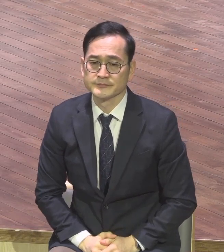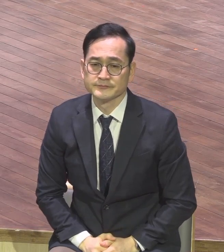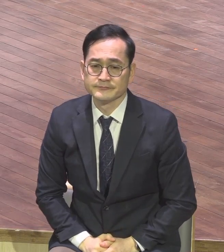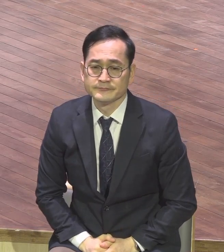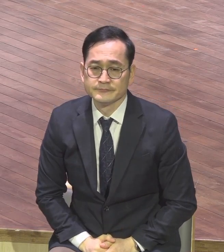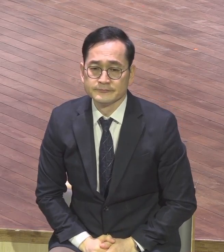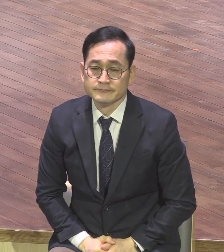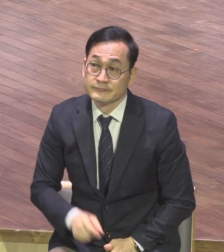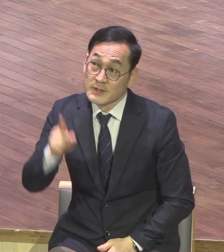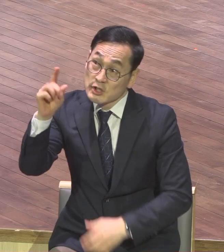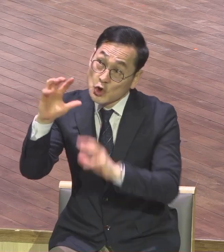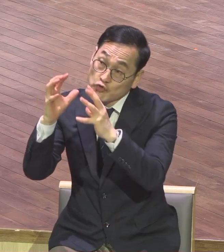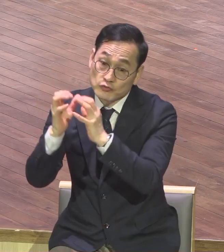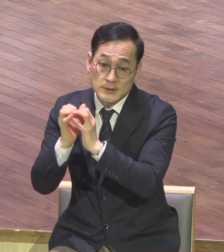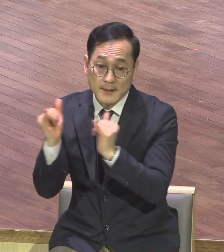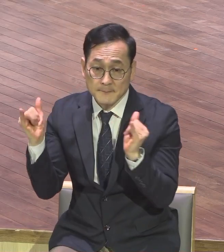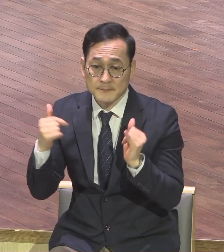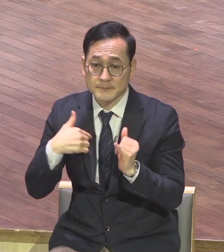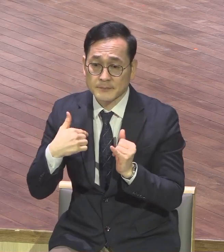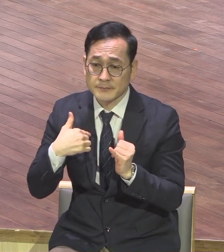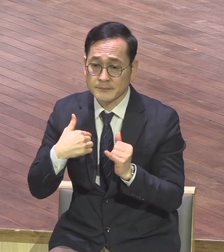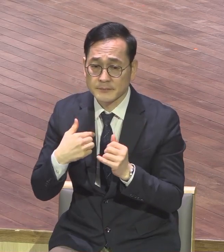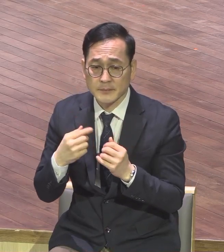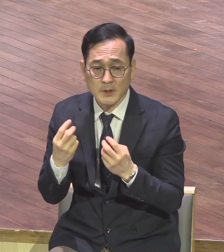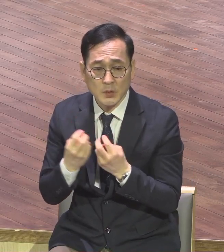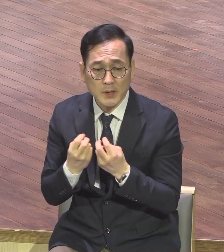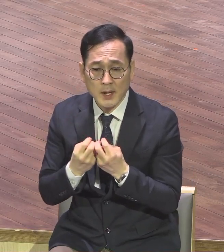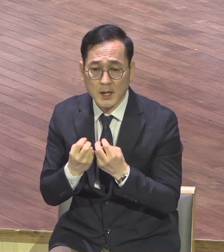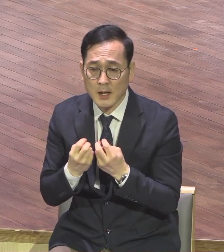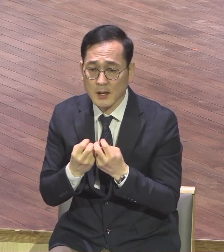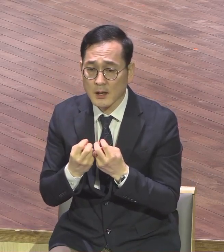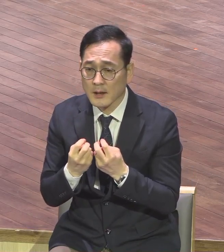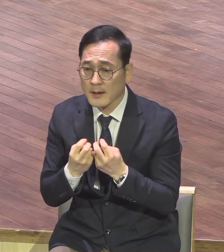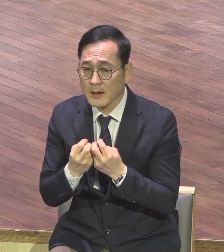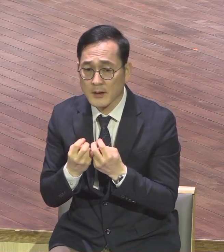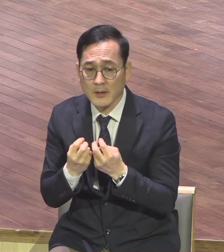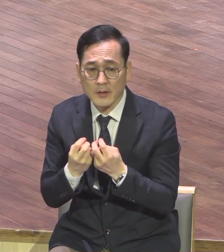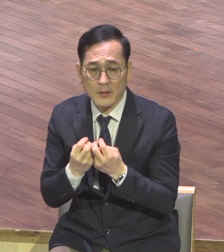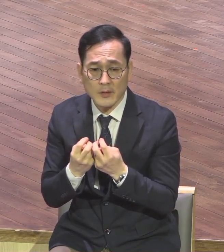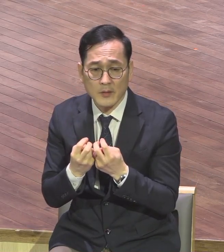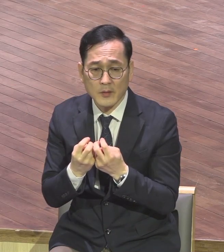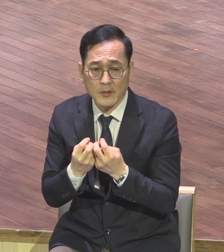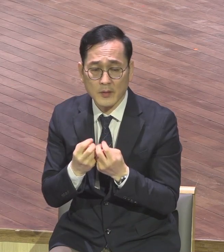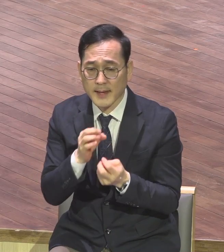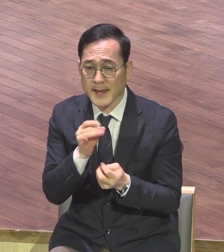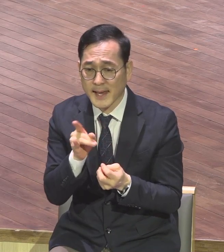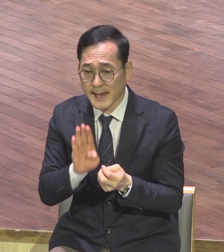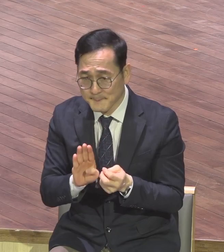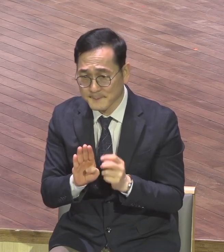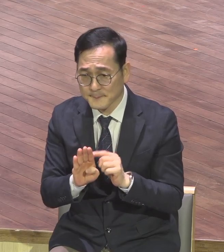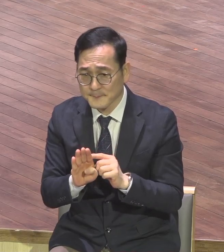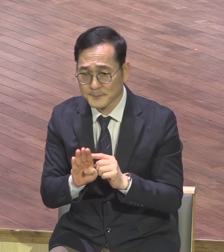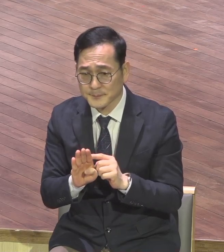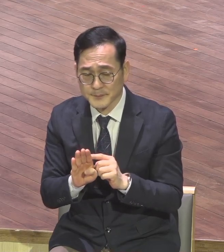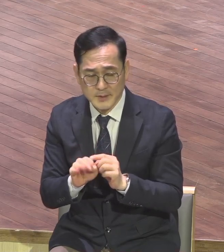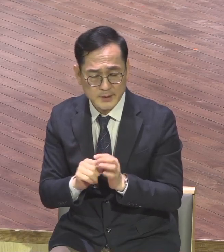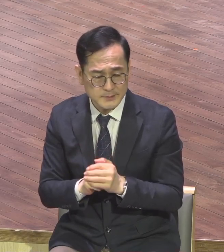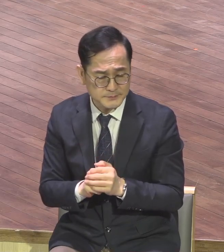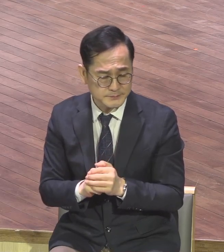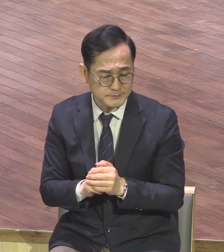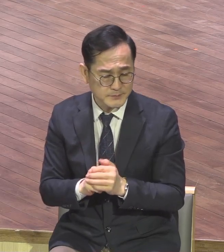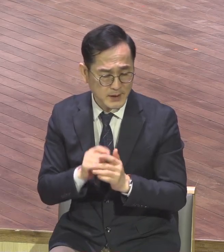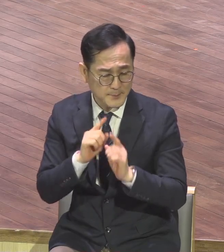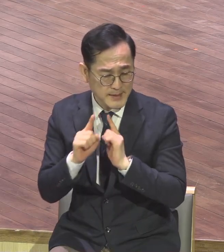천국 시민이 된다는 말인가? 에베소 2장 4절로 6절에 보면 답이 나옵니다. 긍휼이